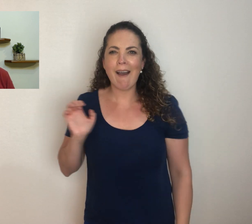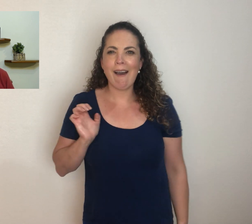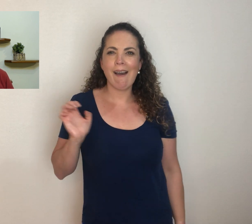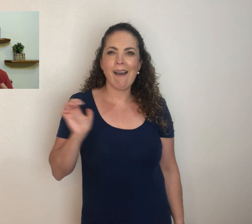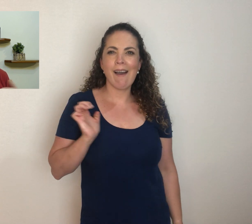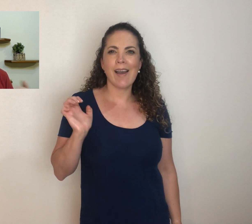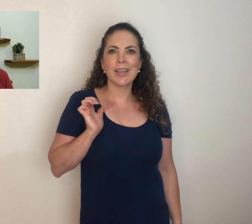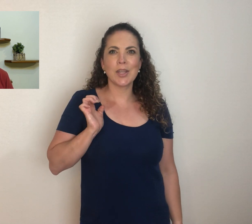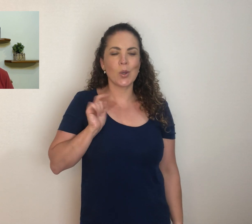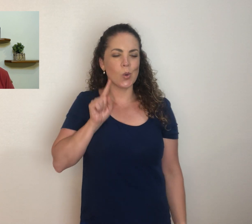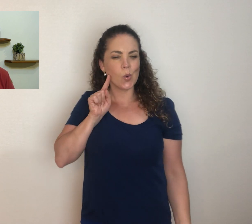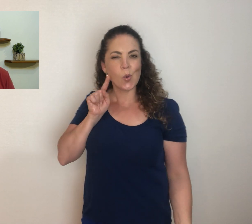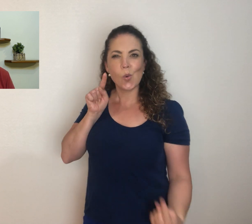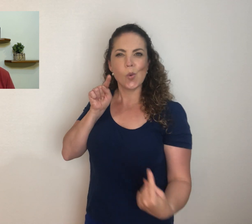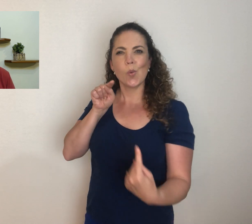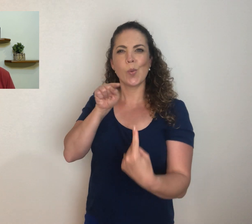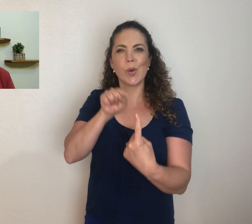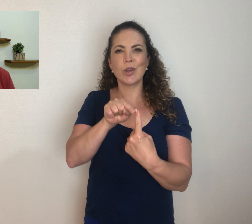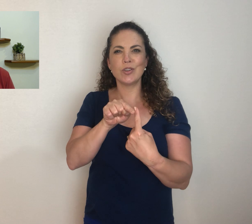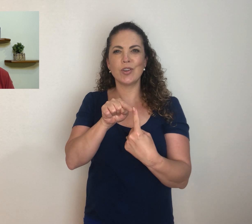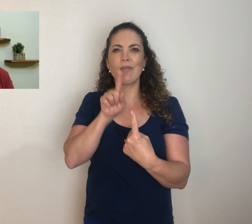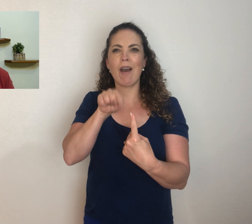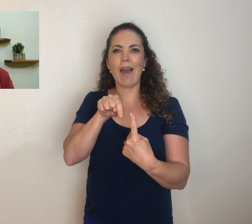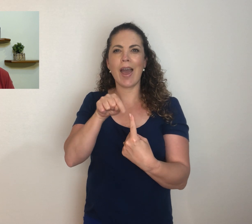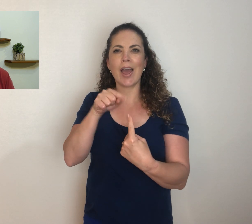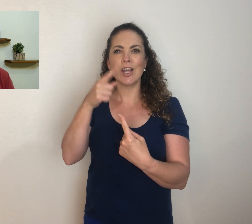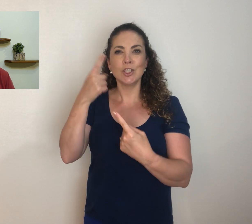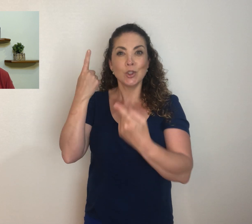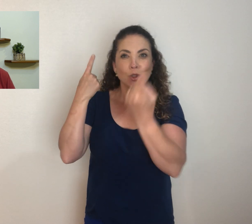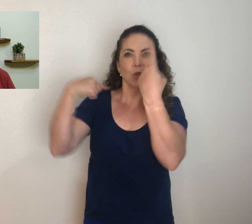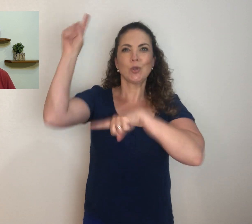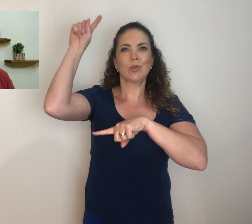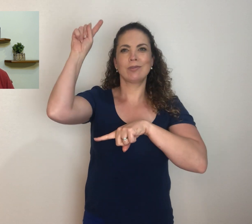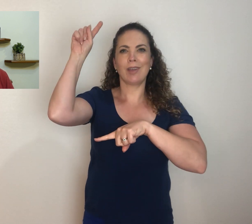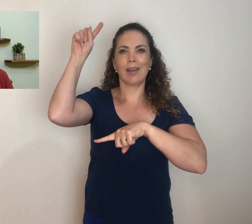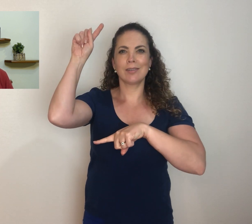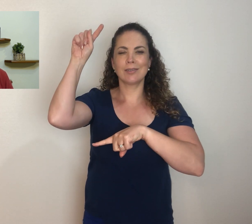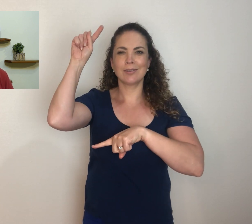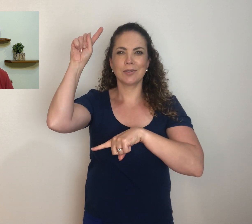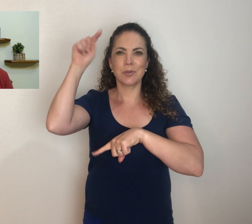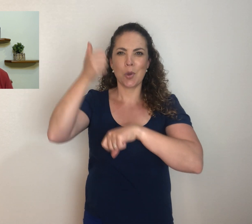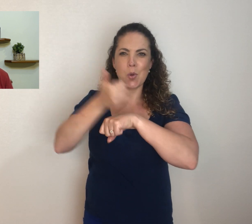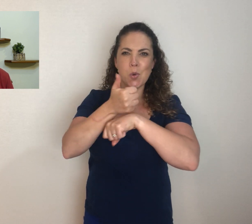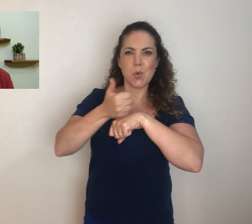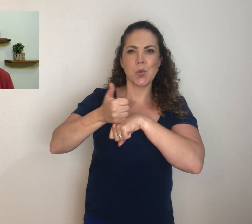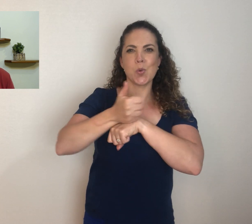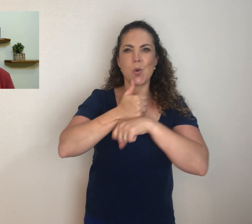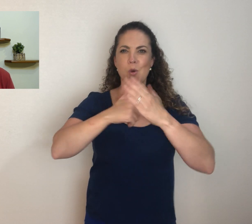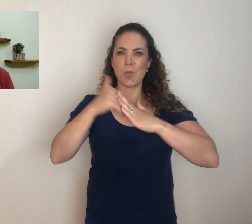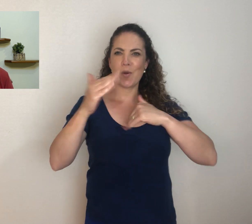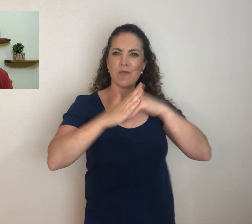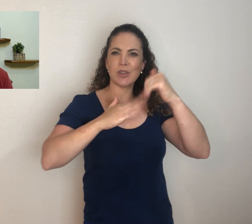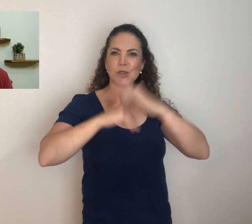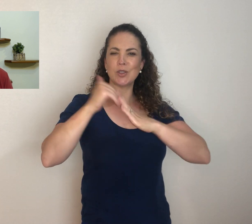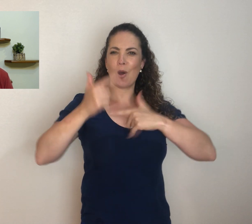profissional e a prosperidade ocupe cada vez mais espaço na nossa